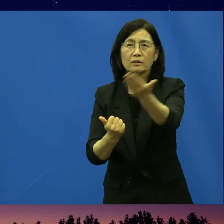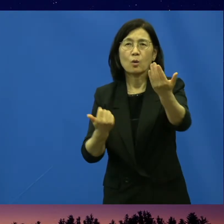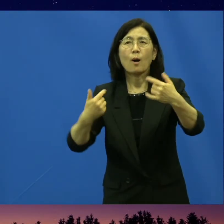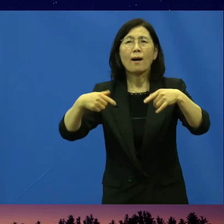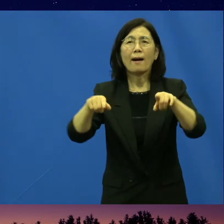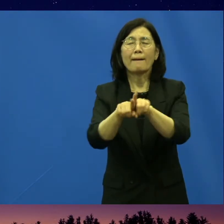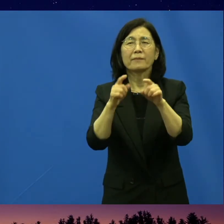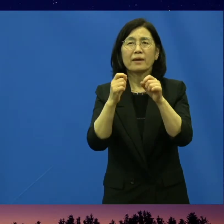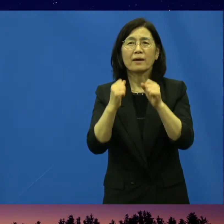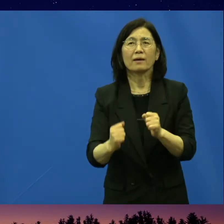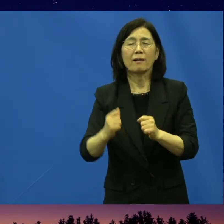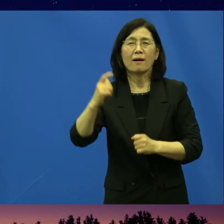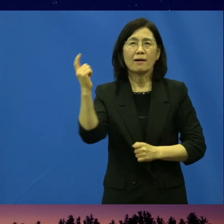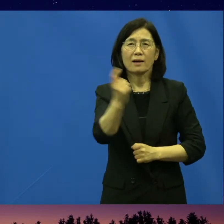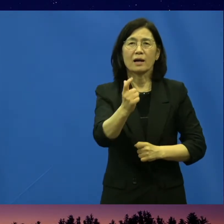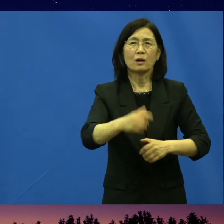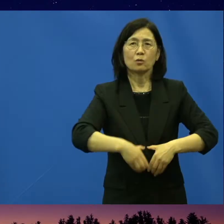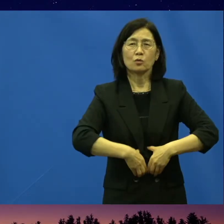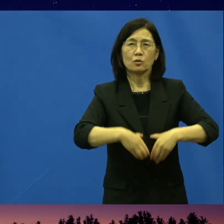강하고 담대하라.